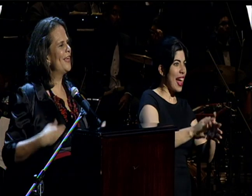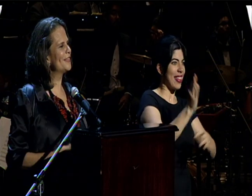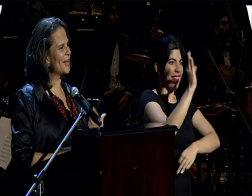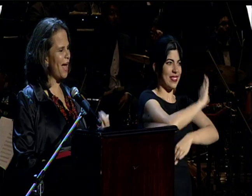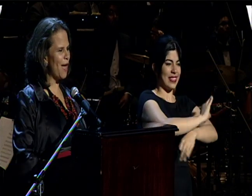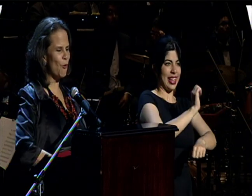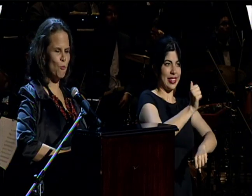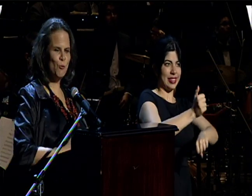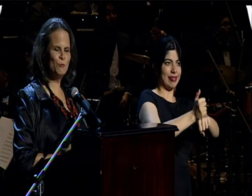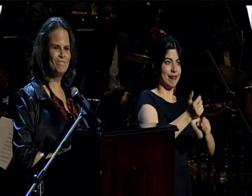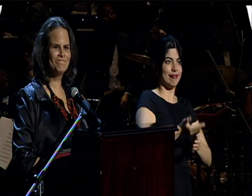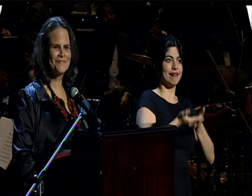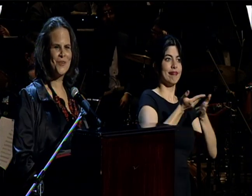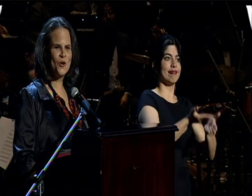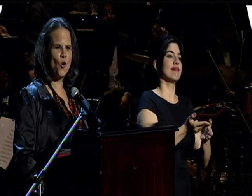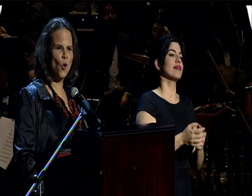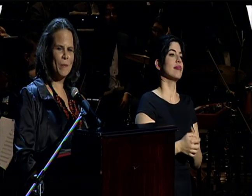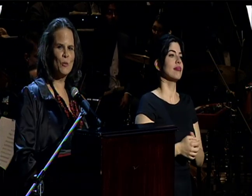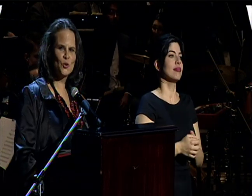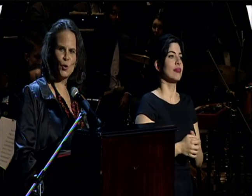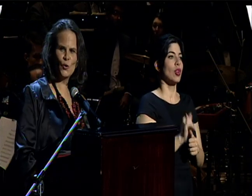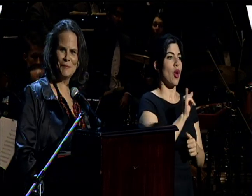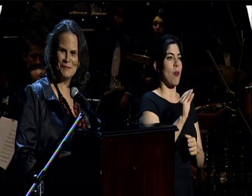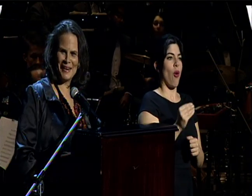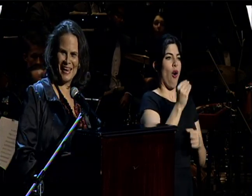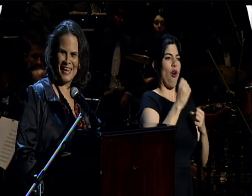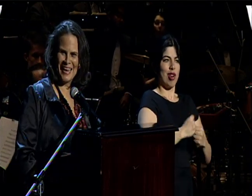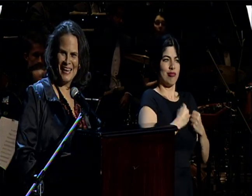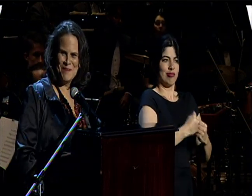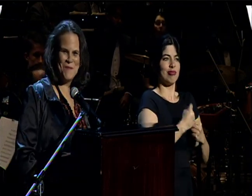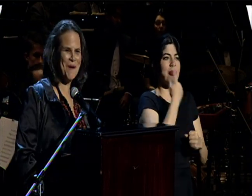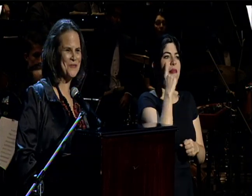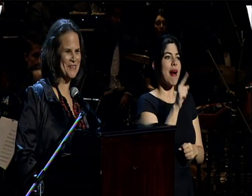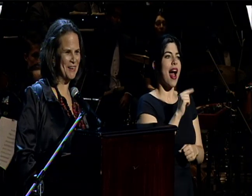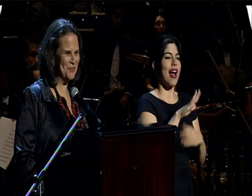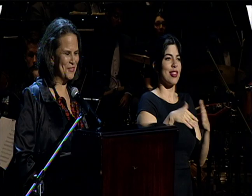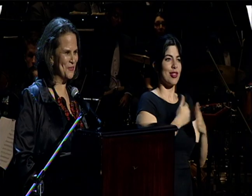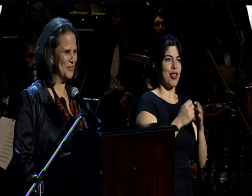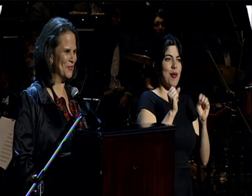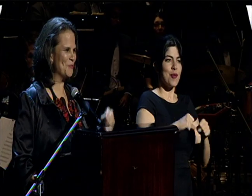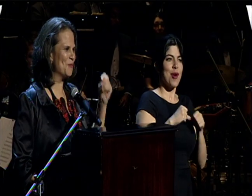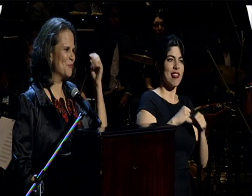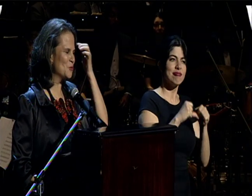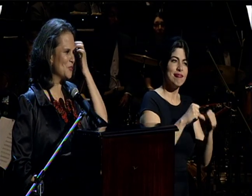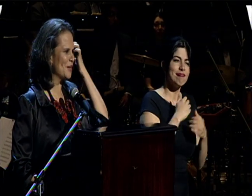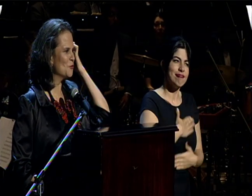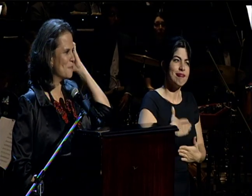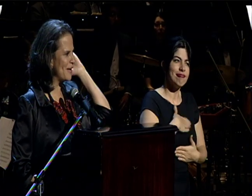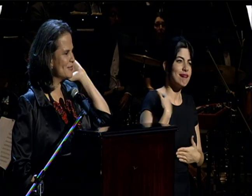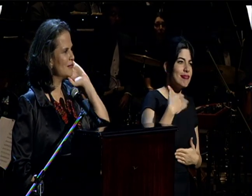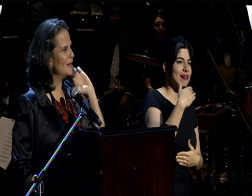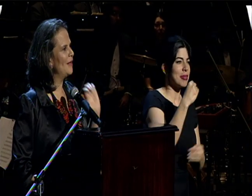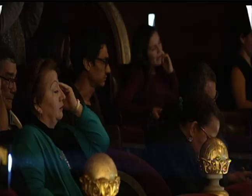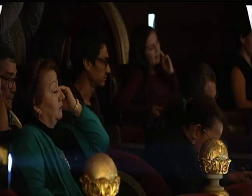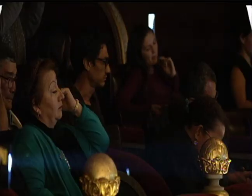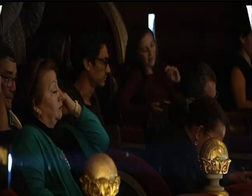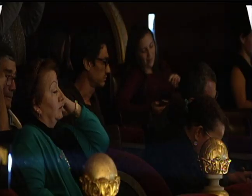fecha, entregada como un joven pochotón para que podamos seguirlo disfrutando por muchos años